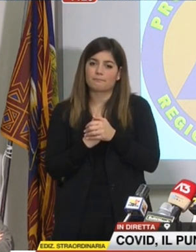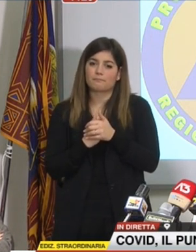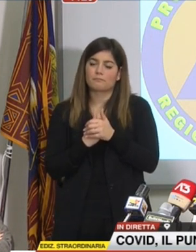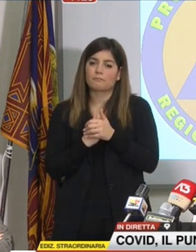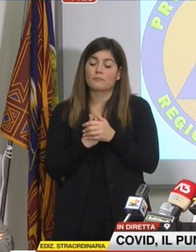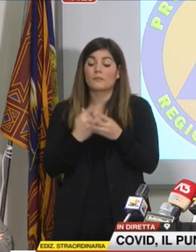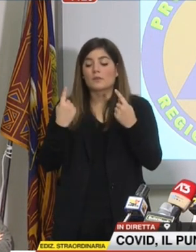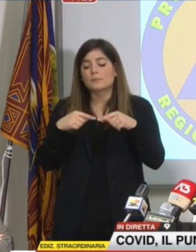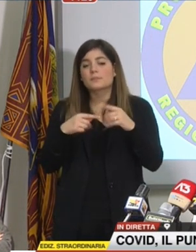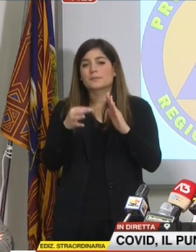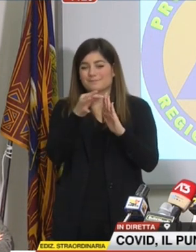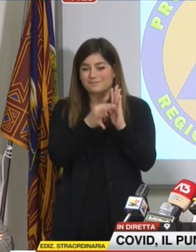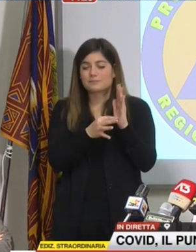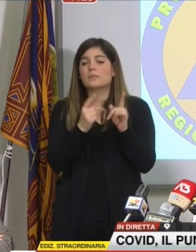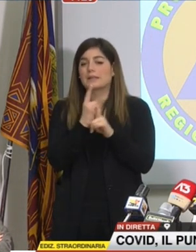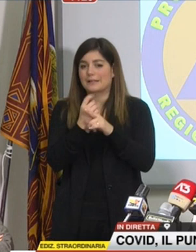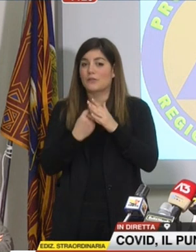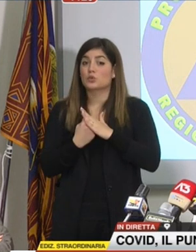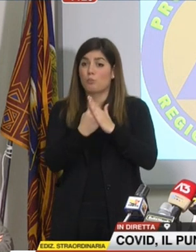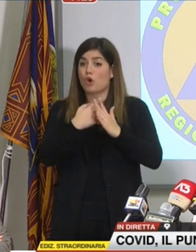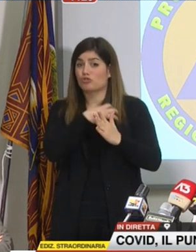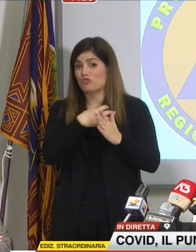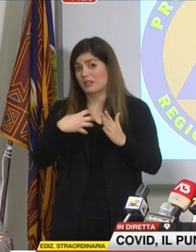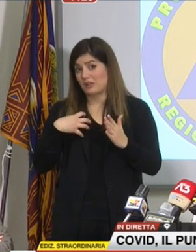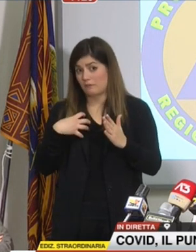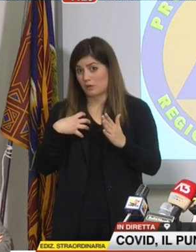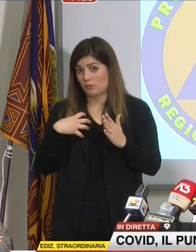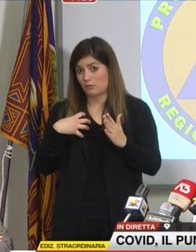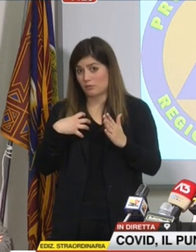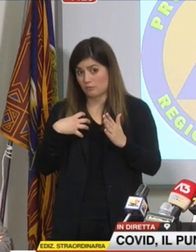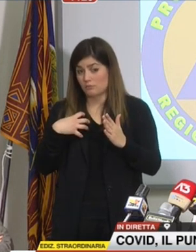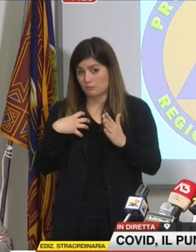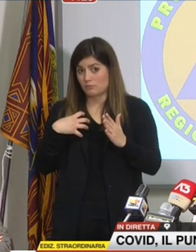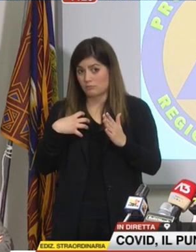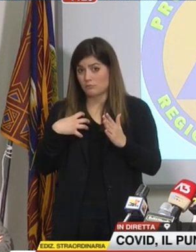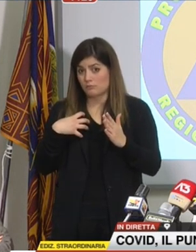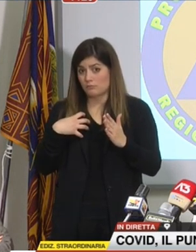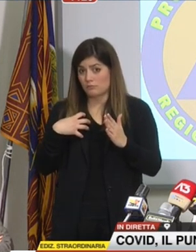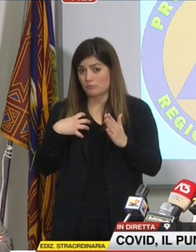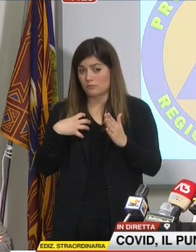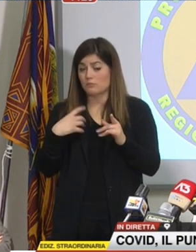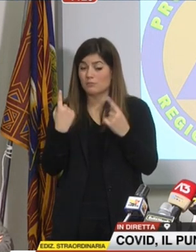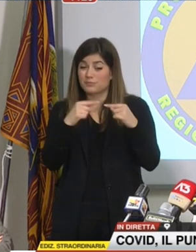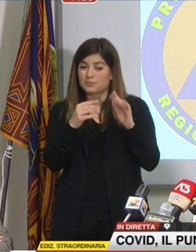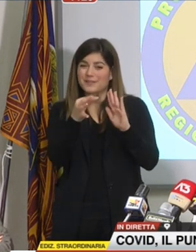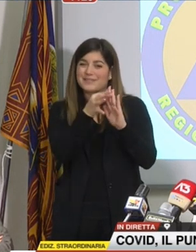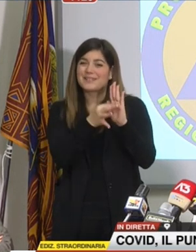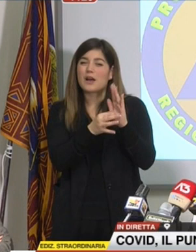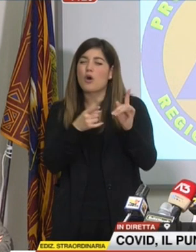supportata dal punto di vista scientifico, perché poi alla fine sono quattro righe scarne che magari hanno come obiettivo quello